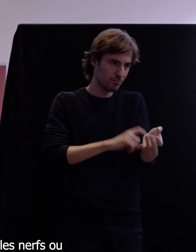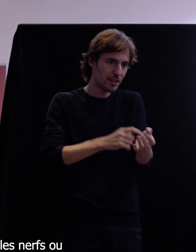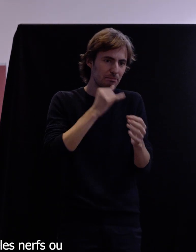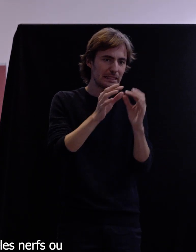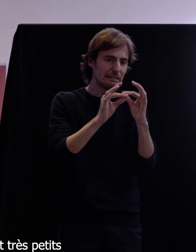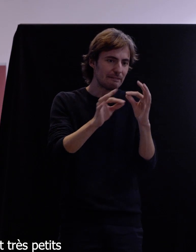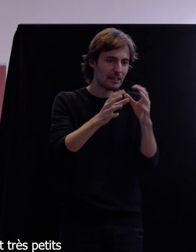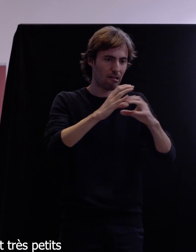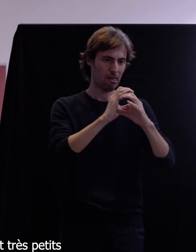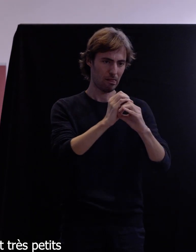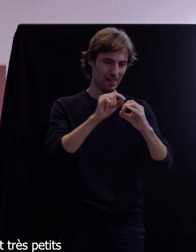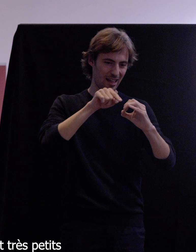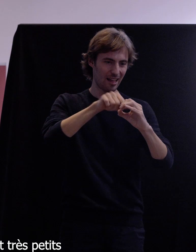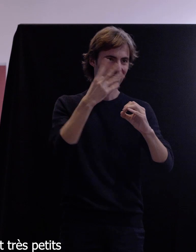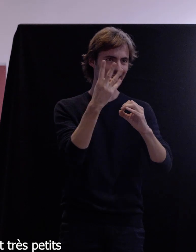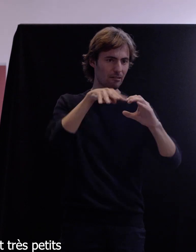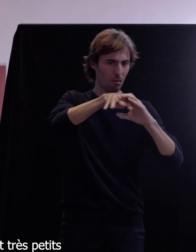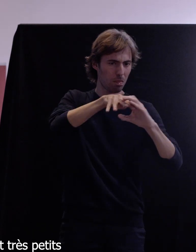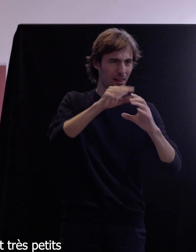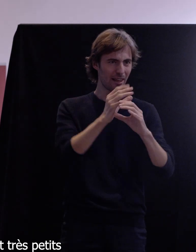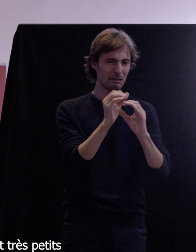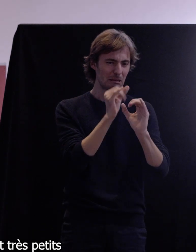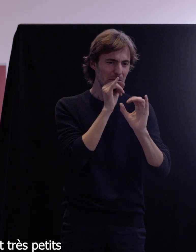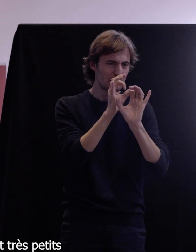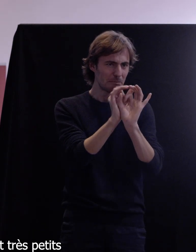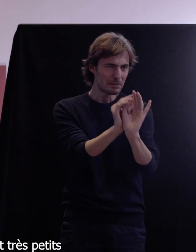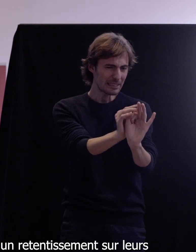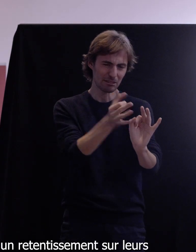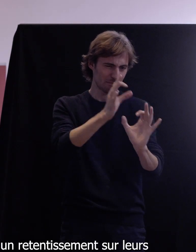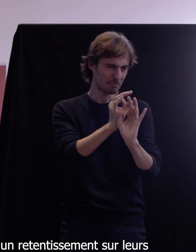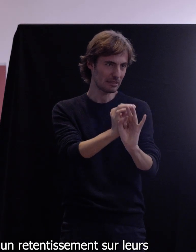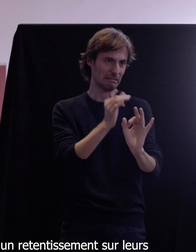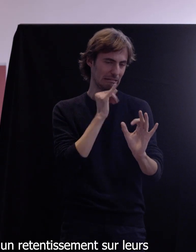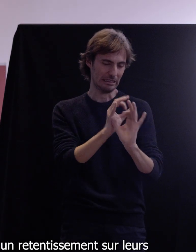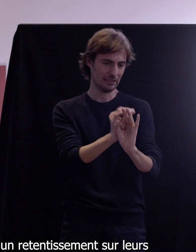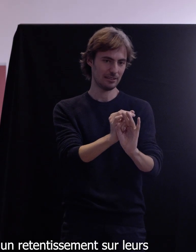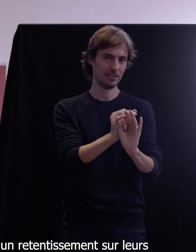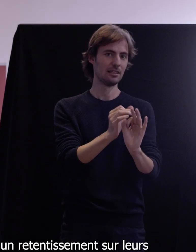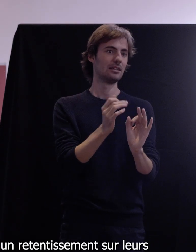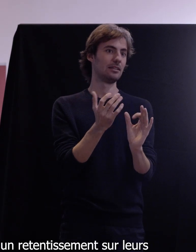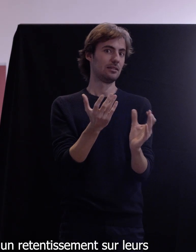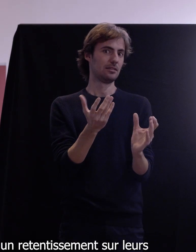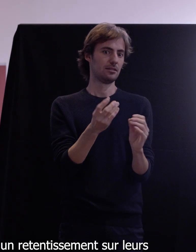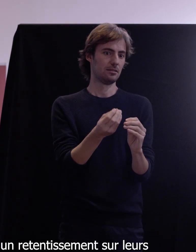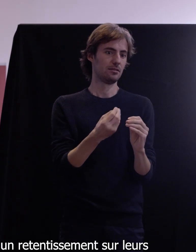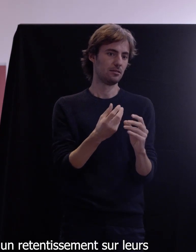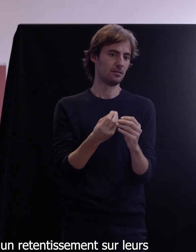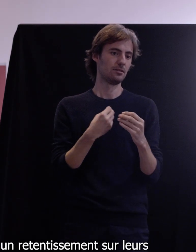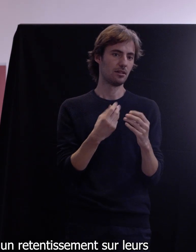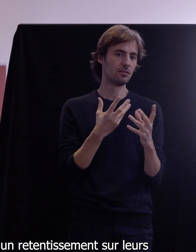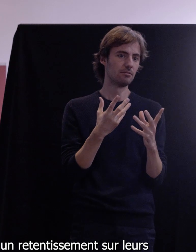fils électriques, ils sont très petits, ou ils ont un diamètre qui est très petit, ce qui fait que forcément, ça a un retentissement